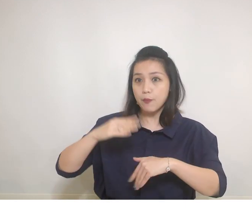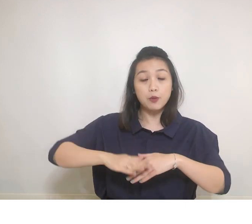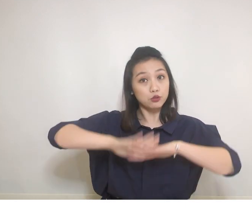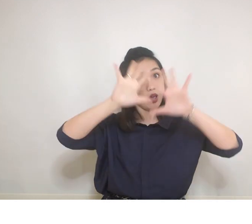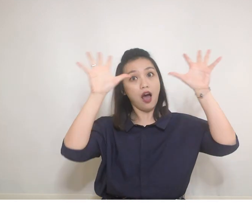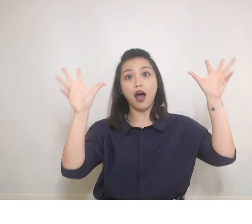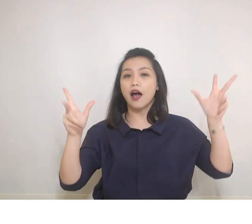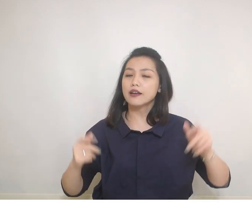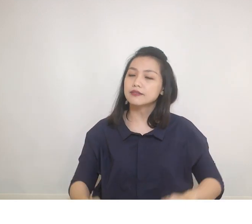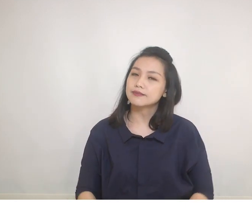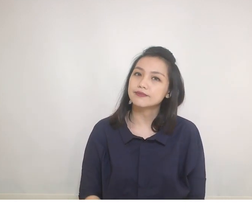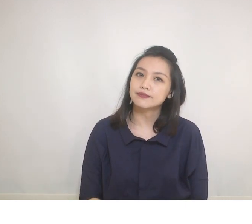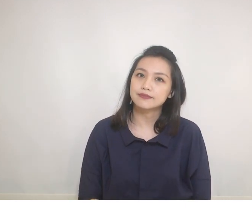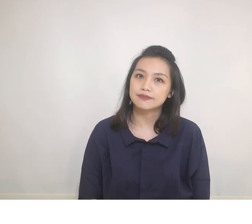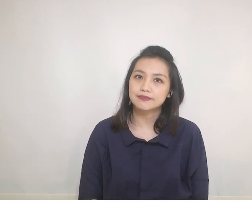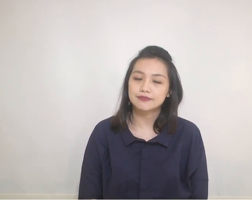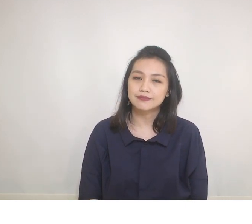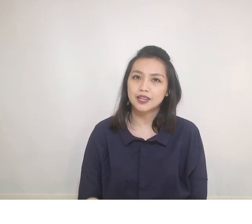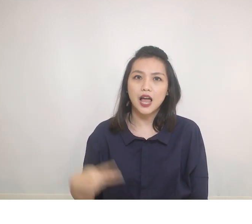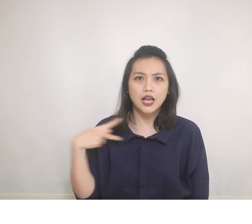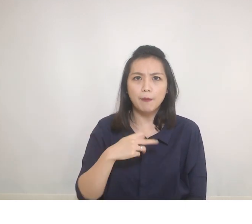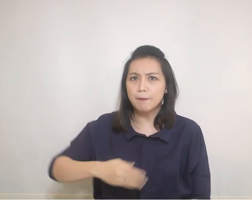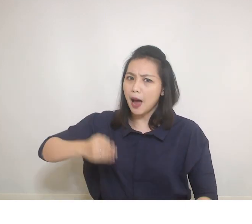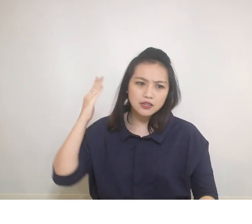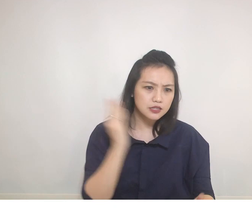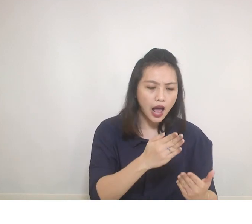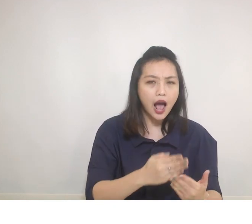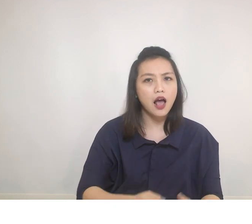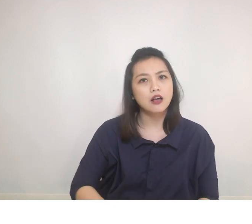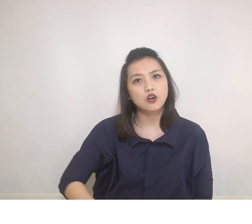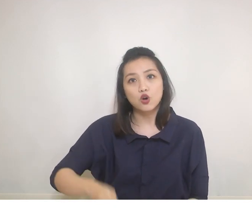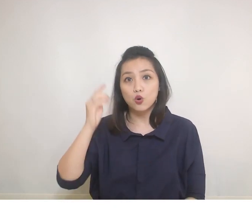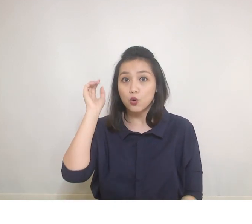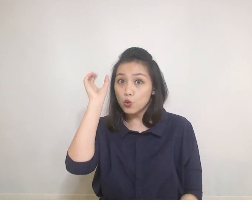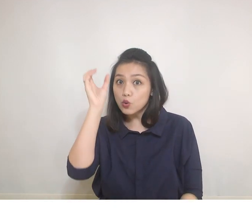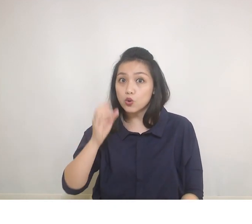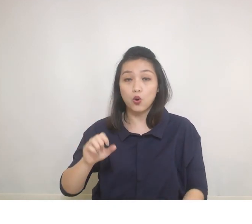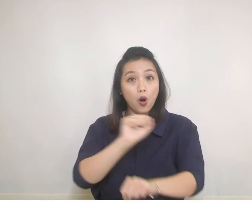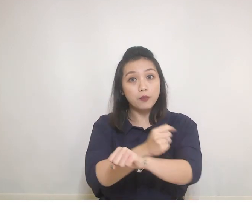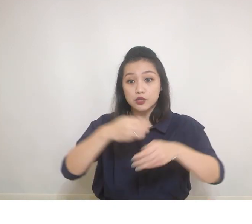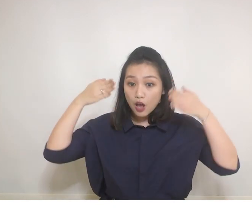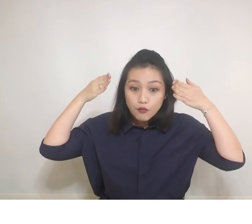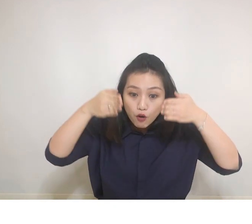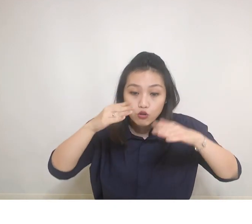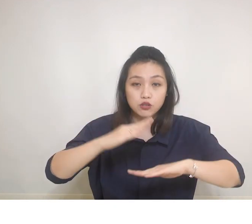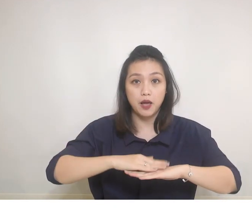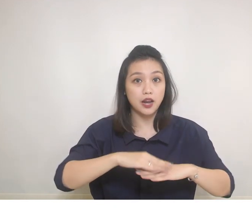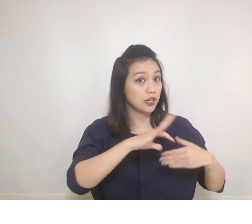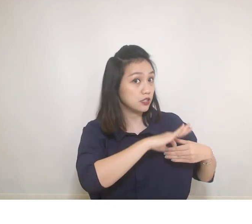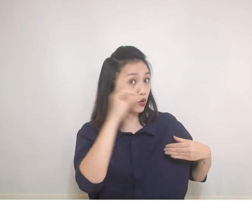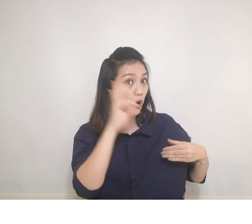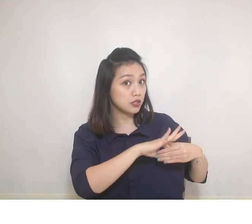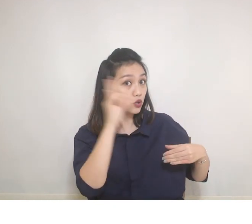ya keinginan kami begitu kuat, jadi Ko Adrian memberikan kami 3 pertanyaan yang realistis dalam membangun usaha.